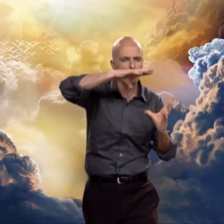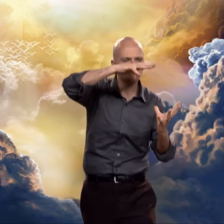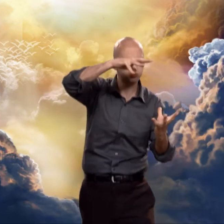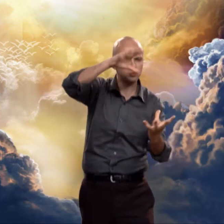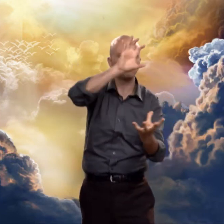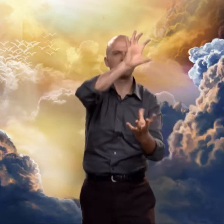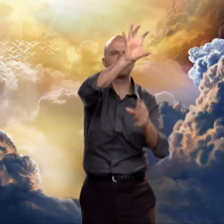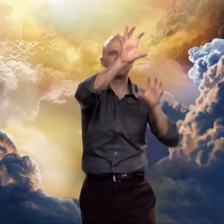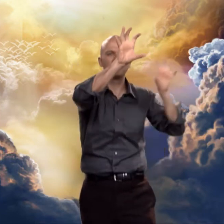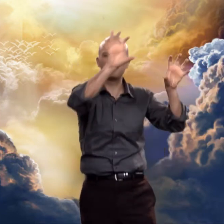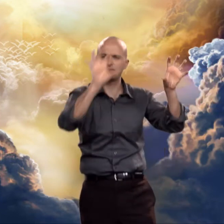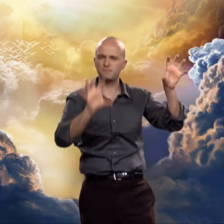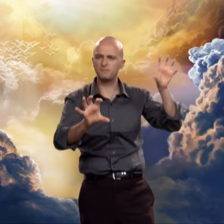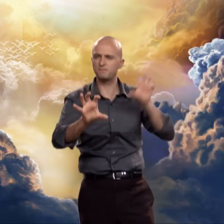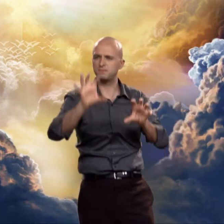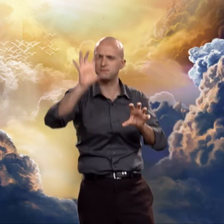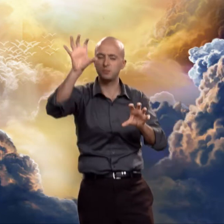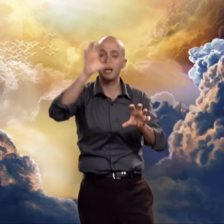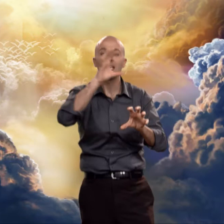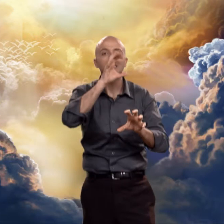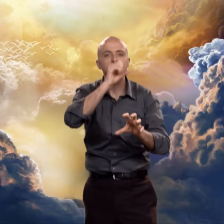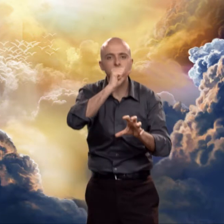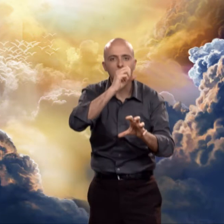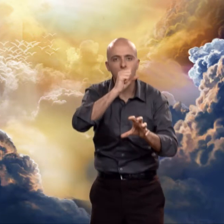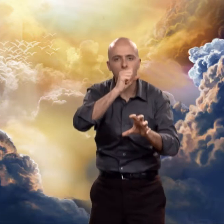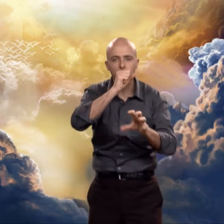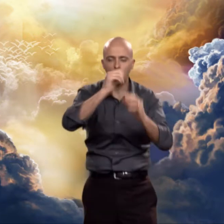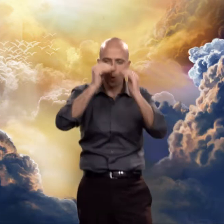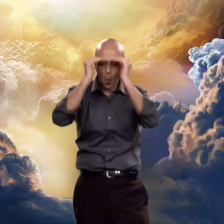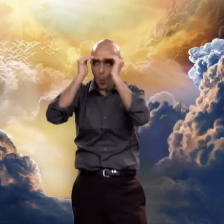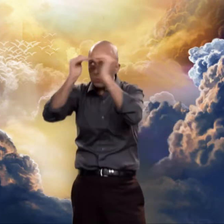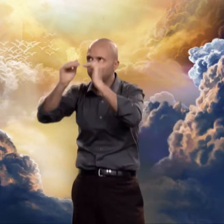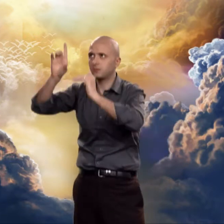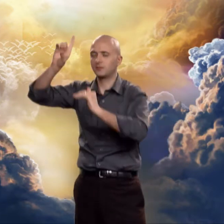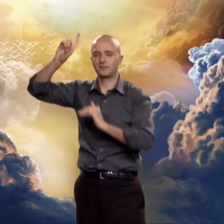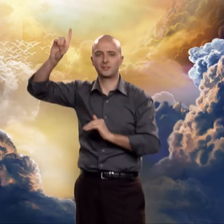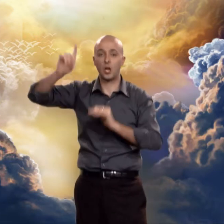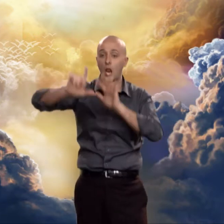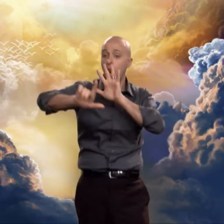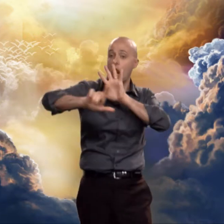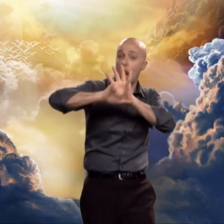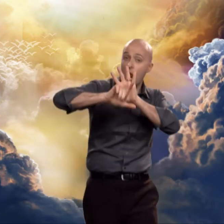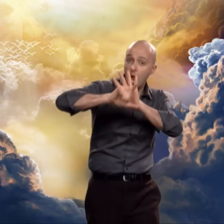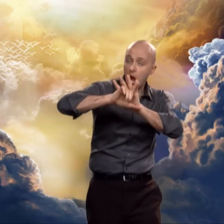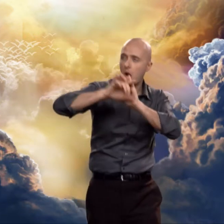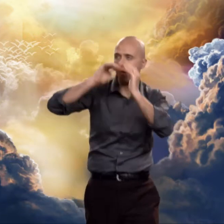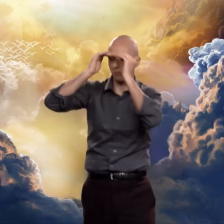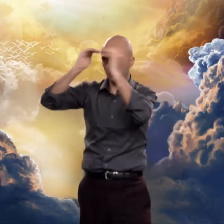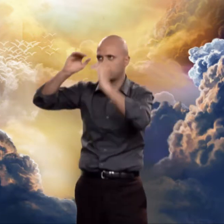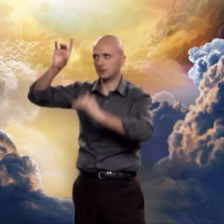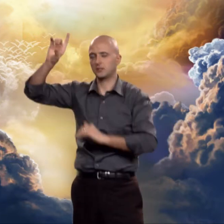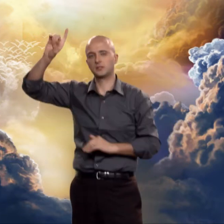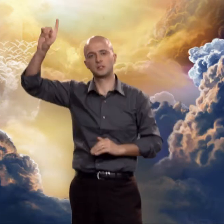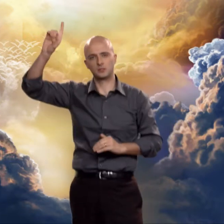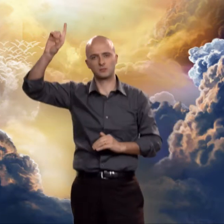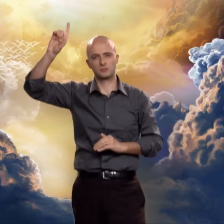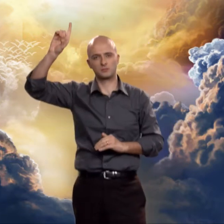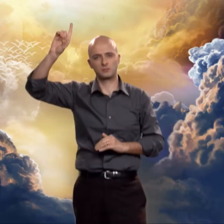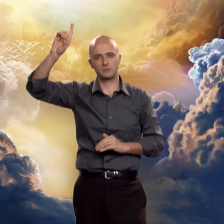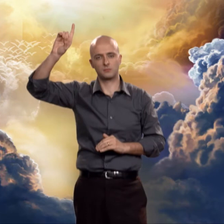se contenha. Levante a voz como trombeta. Anuncie ao meu povo a rebelião dele e à comunidade